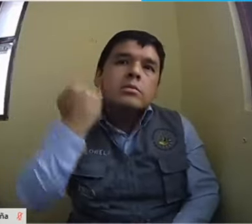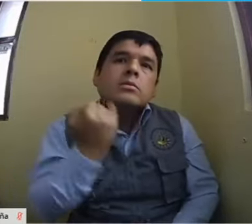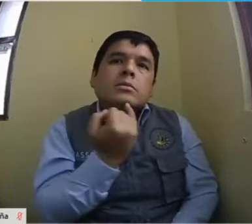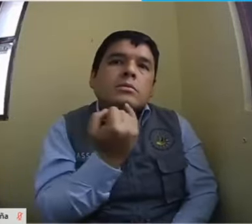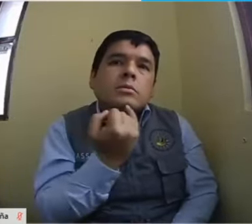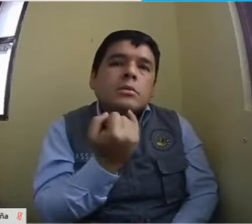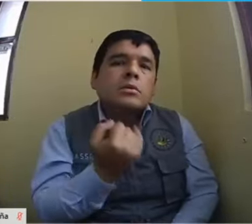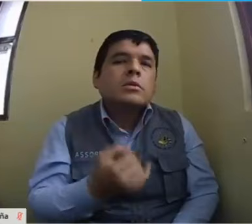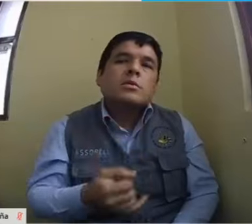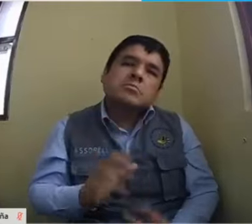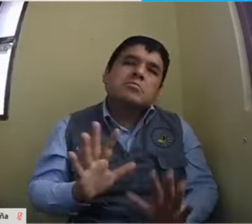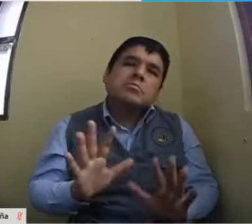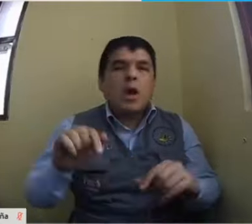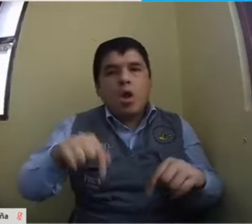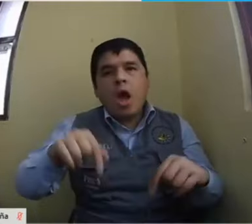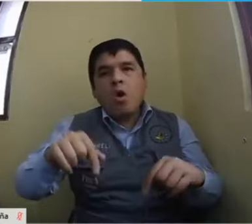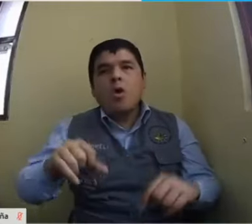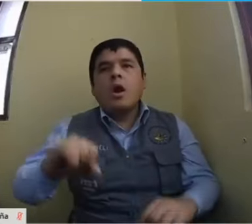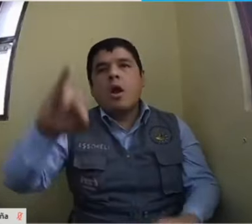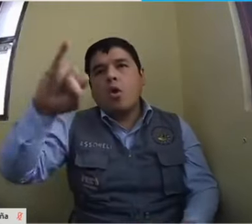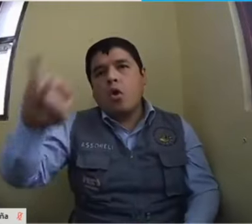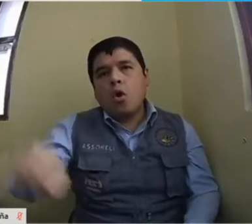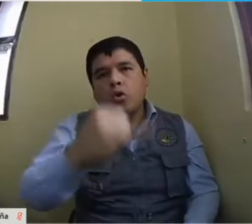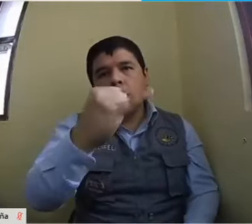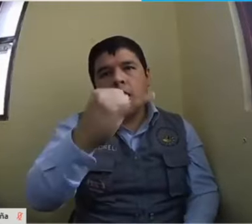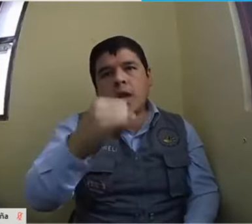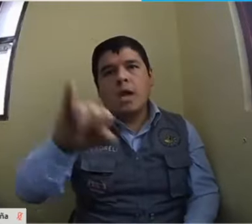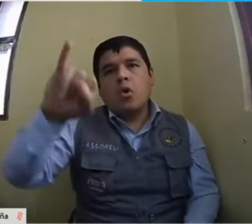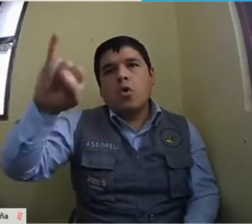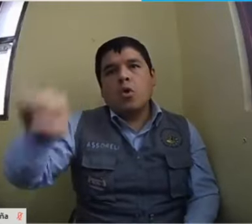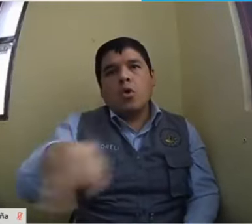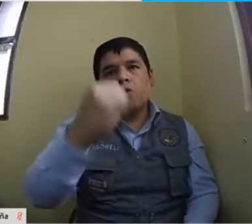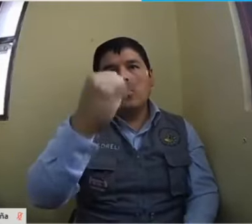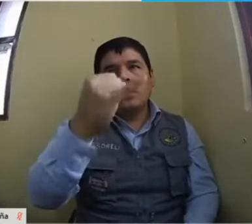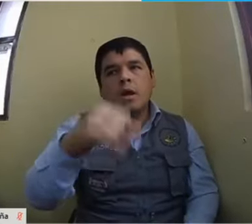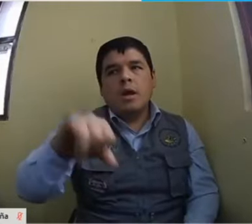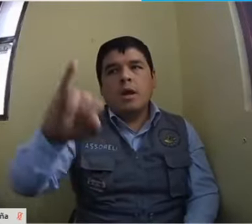Antiguamente era el mismo meñique, pero en el rostro. Y se